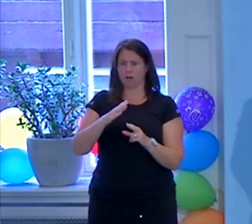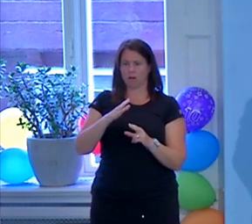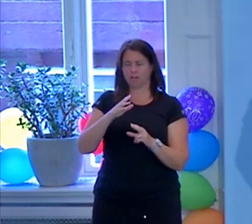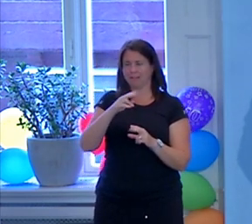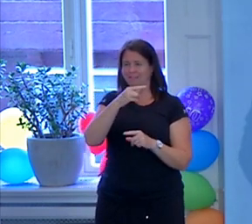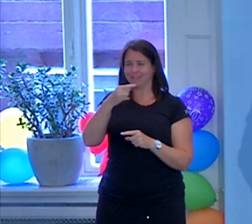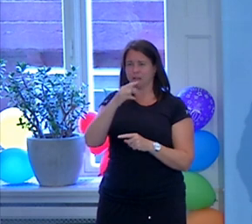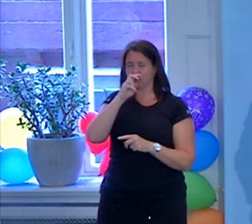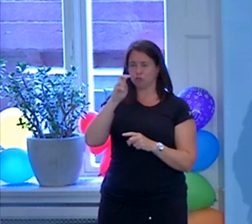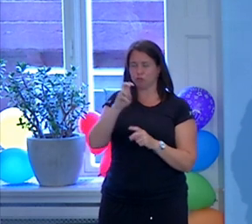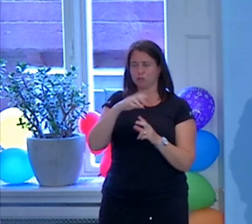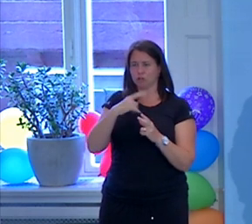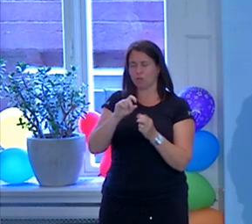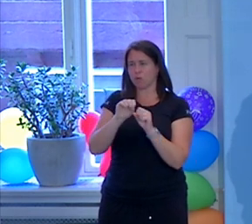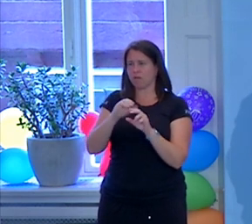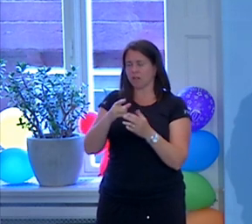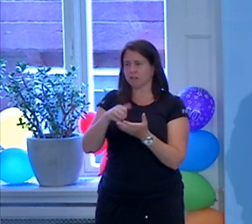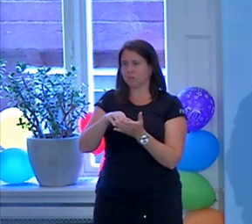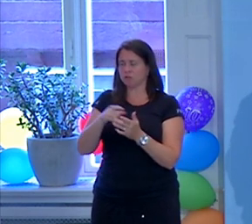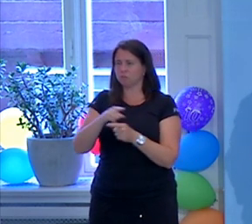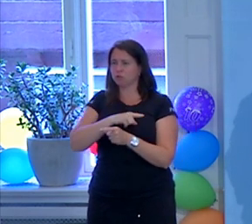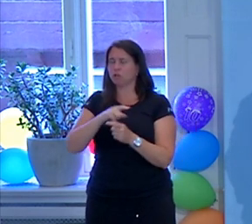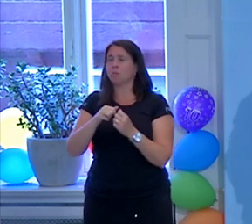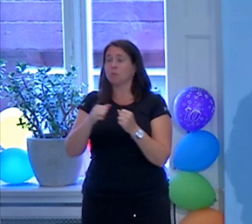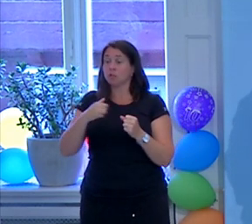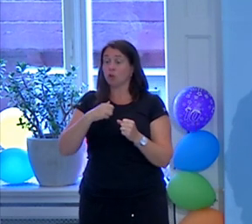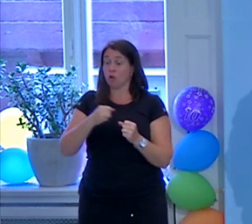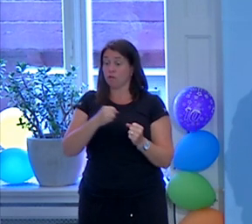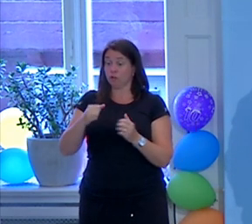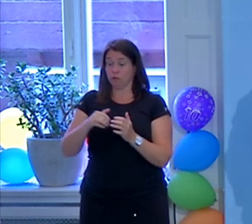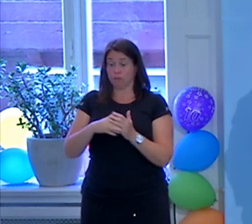gift med en kvinna från Kuba.